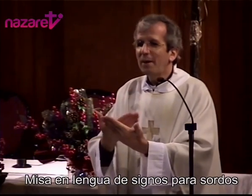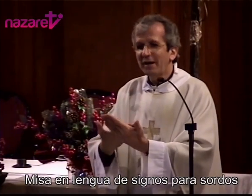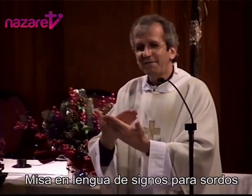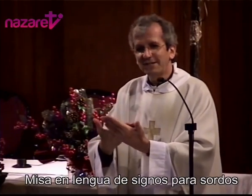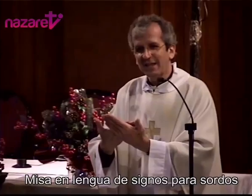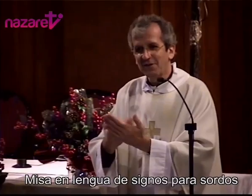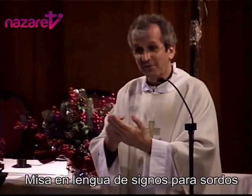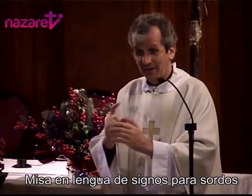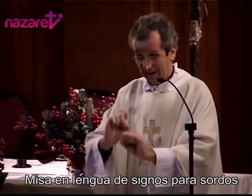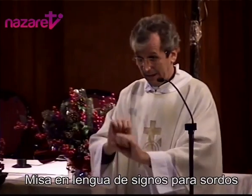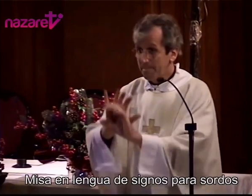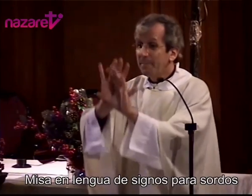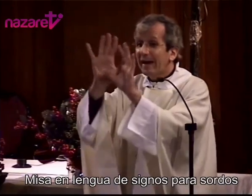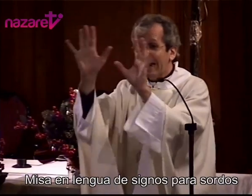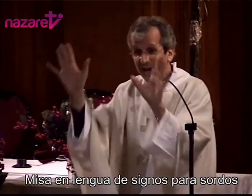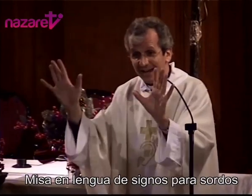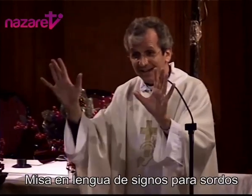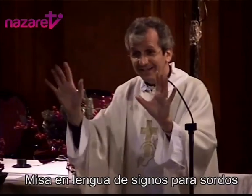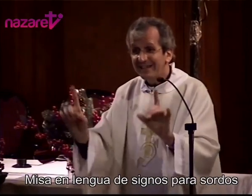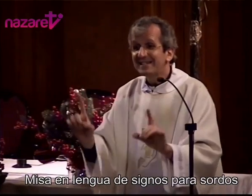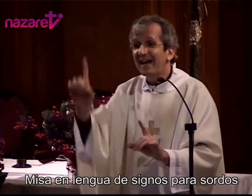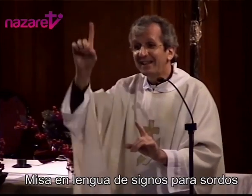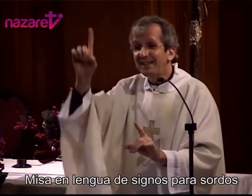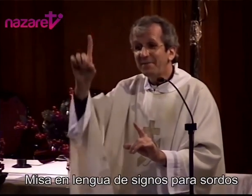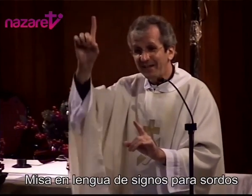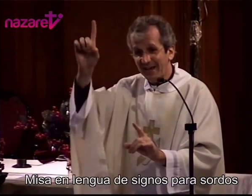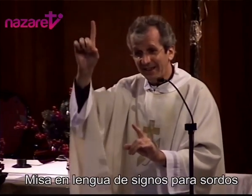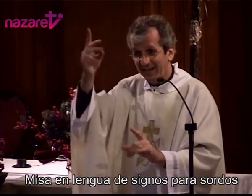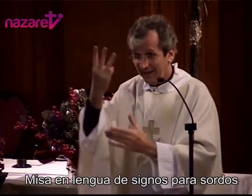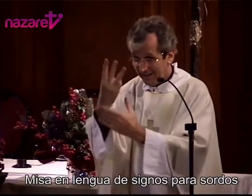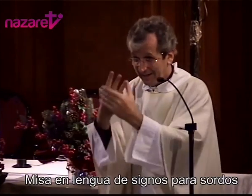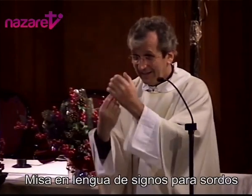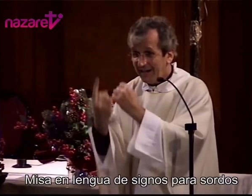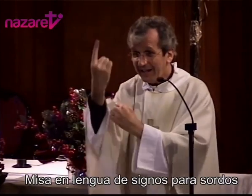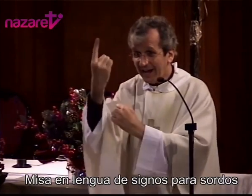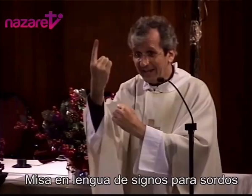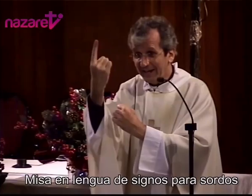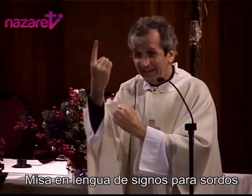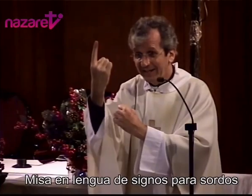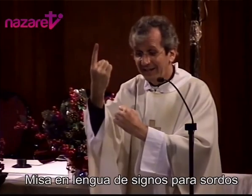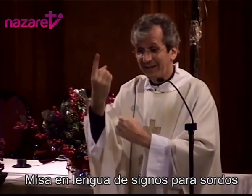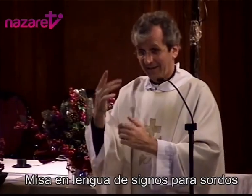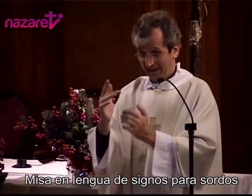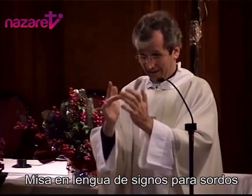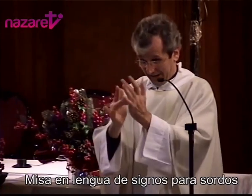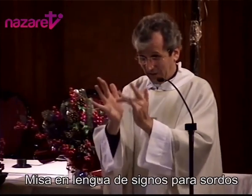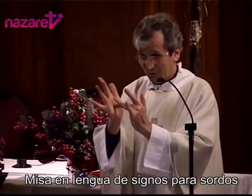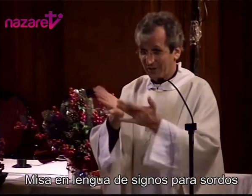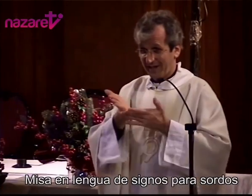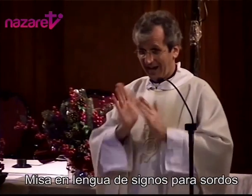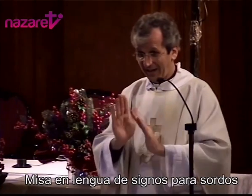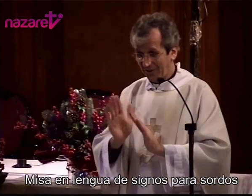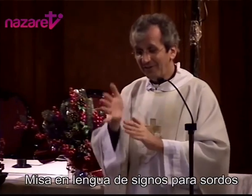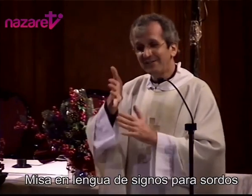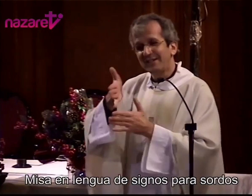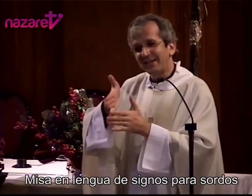una manifestación clara de esa divinidad trinitaria. Jesús,